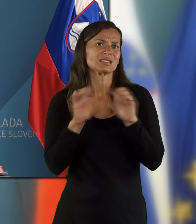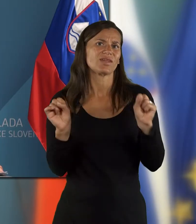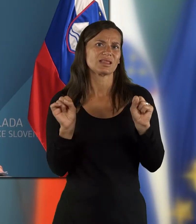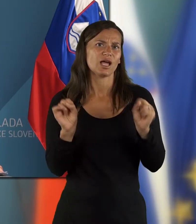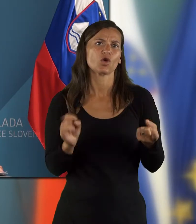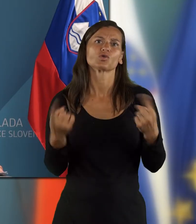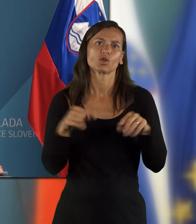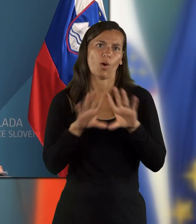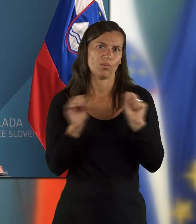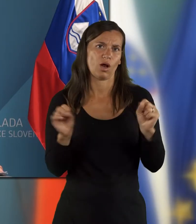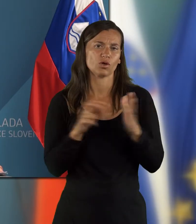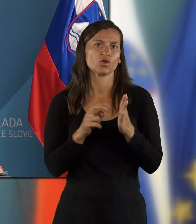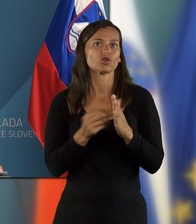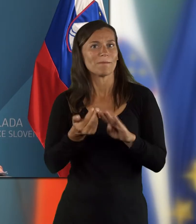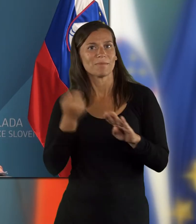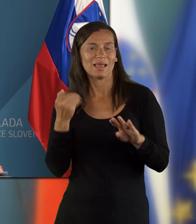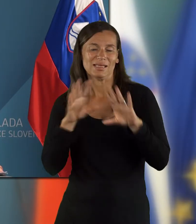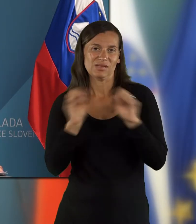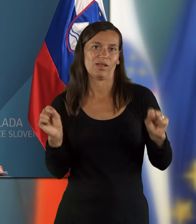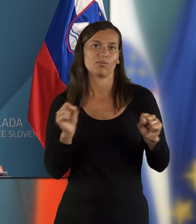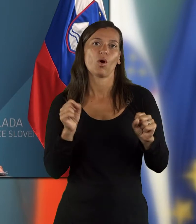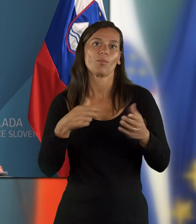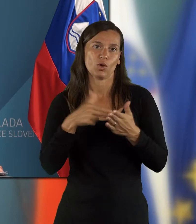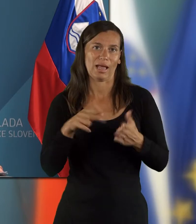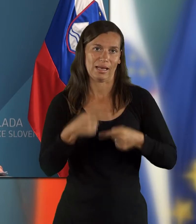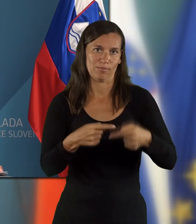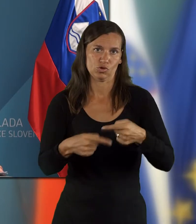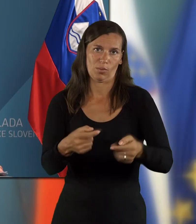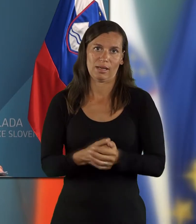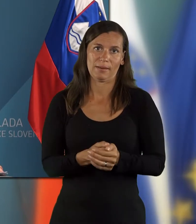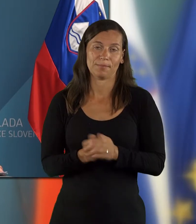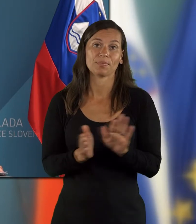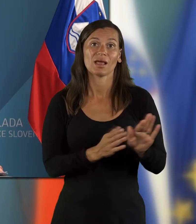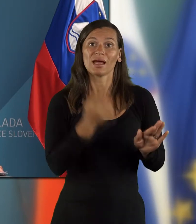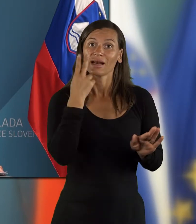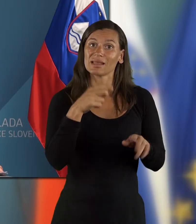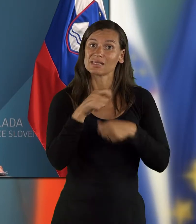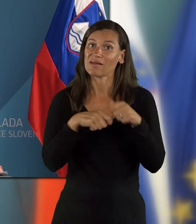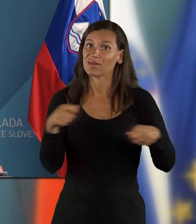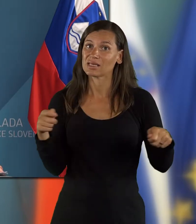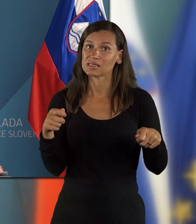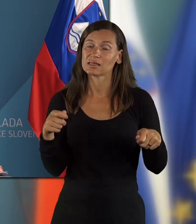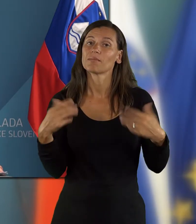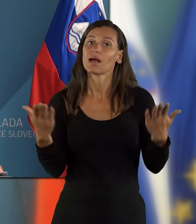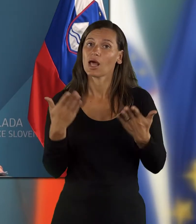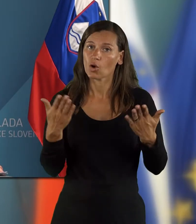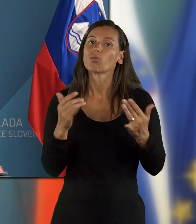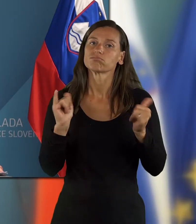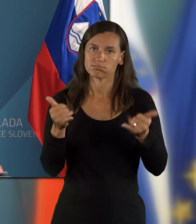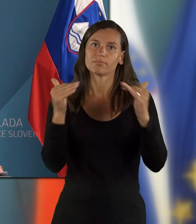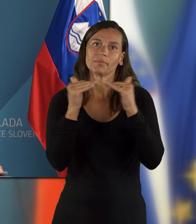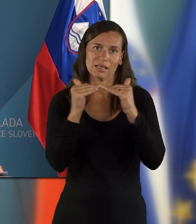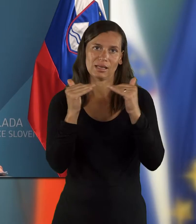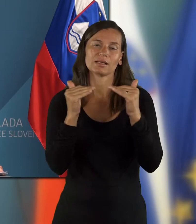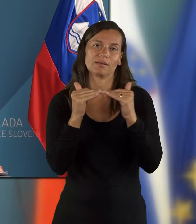biti izvedeno oziroma upravljeno še pred izvedbo prodajnega postopka. Kar se tiče zavez, pa vam